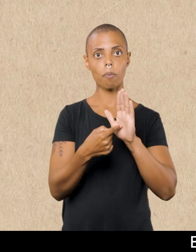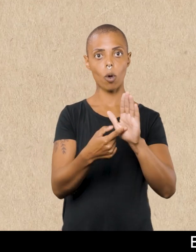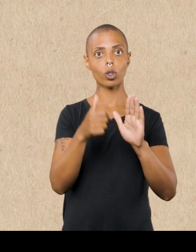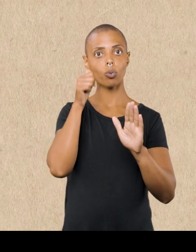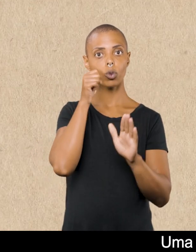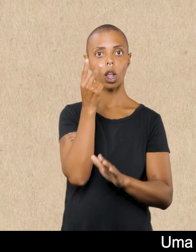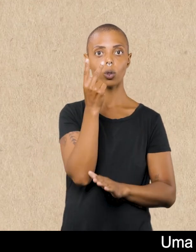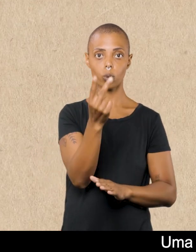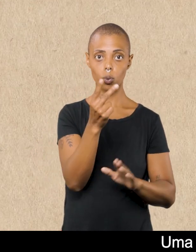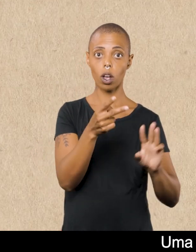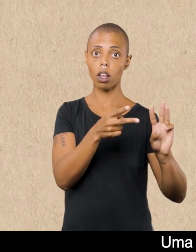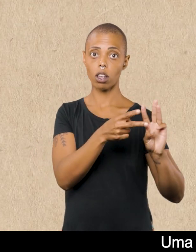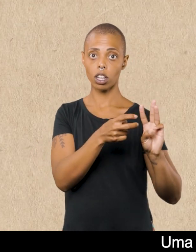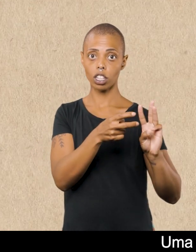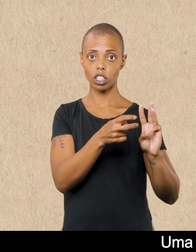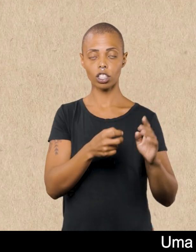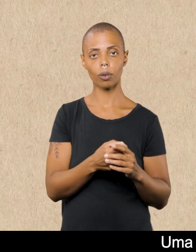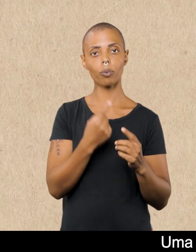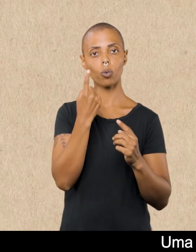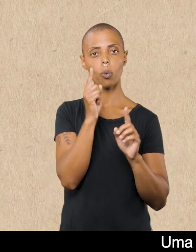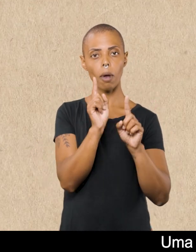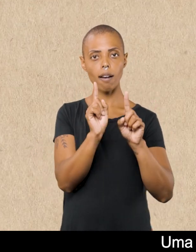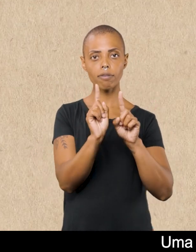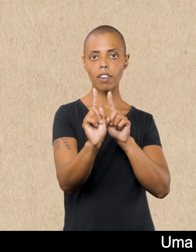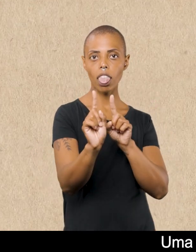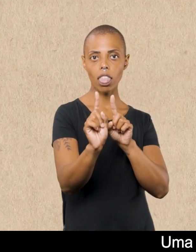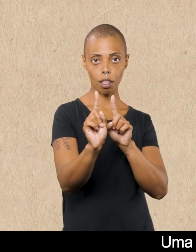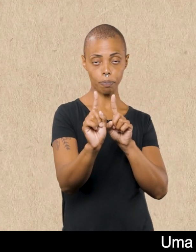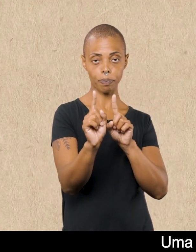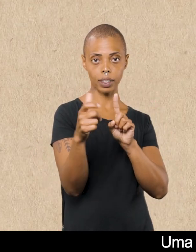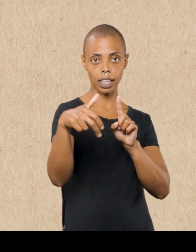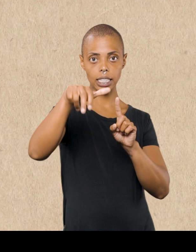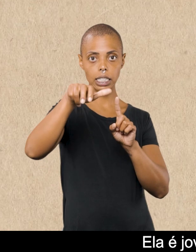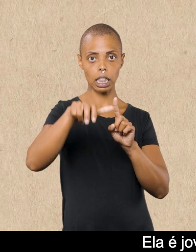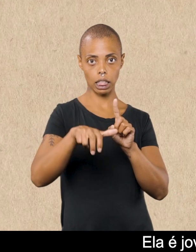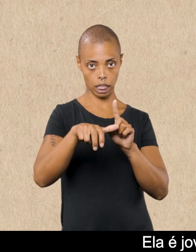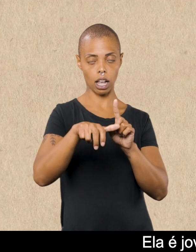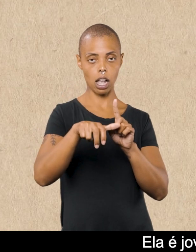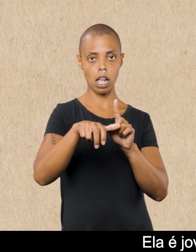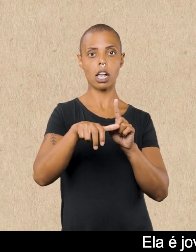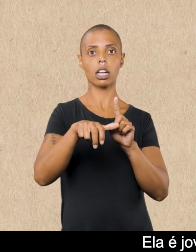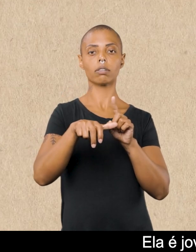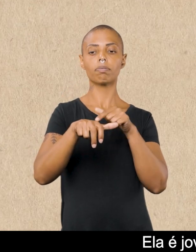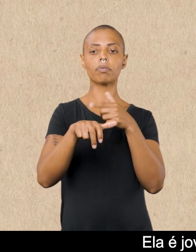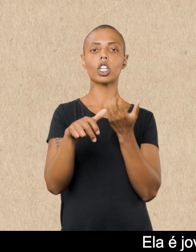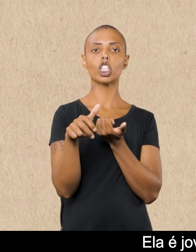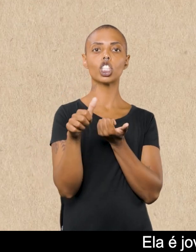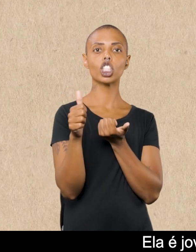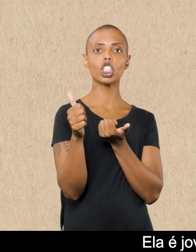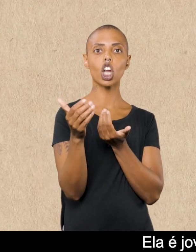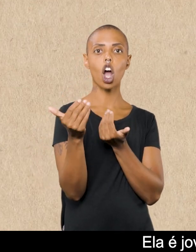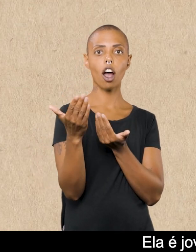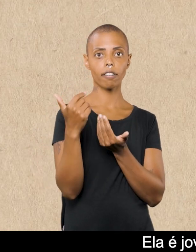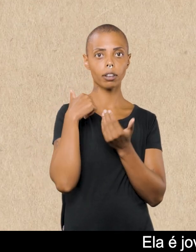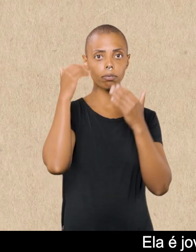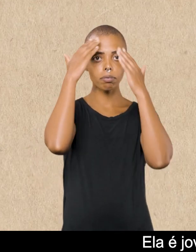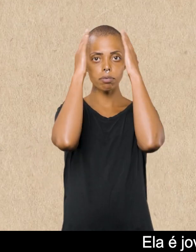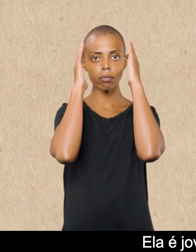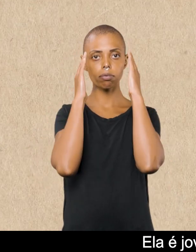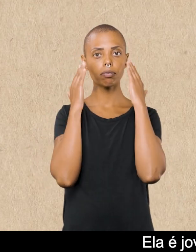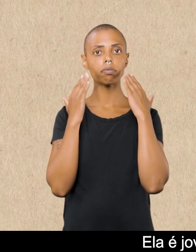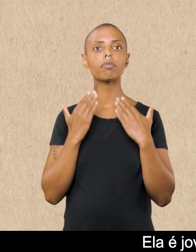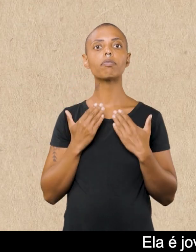branco. Ela é quadrada e mostra duas mulheres indígenas. Uma está mais à frente, sentada em uma